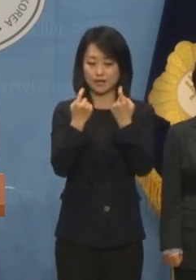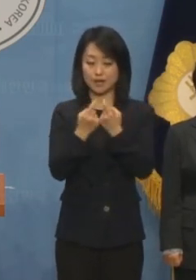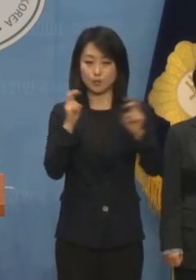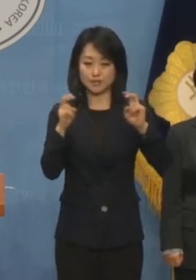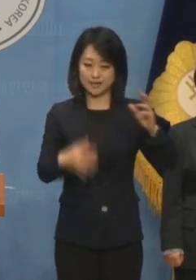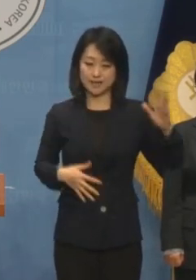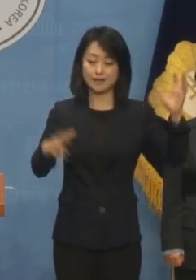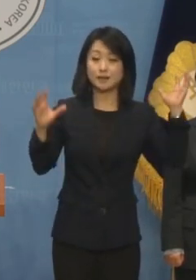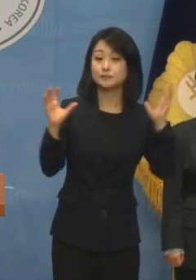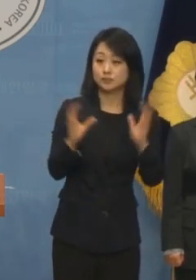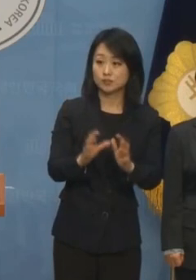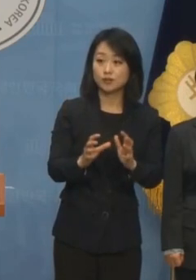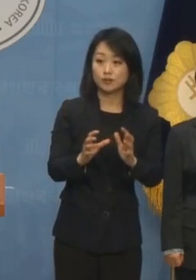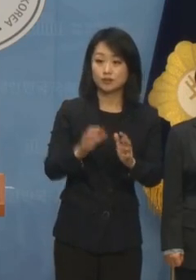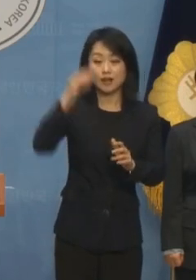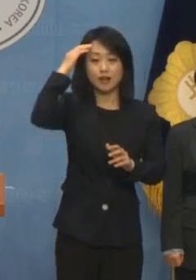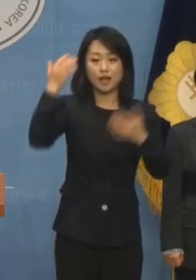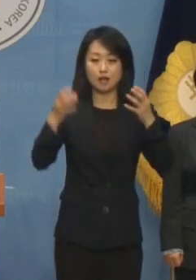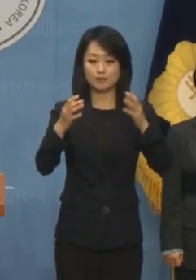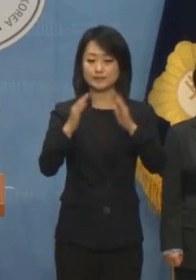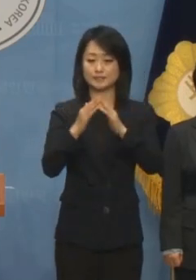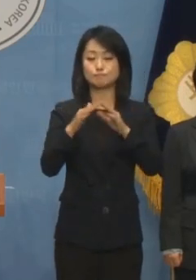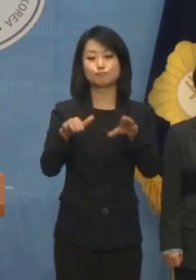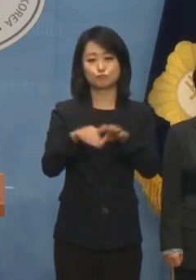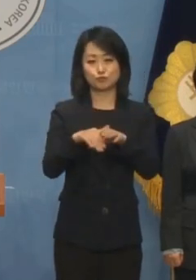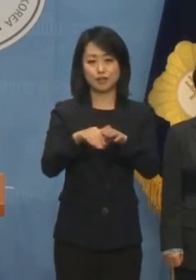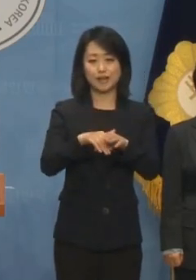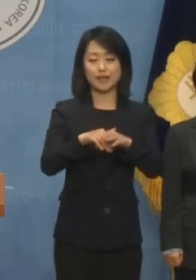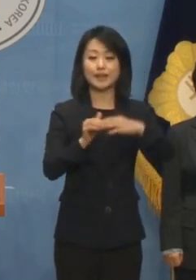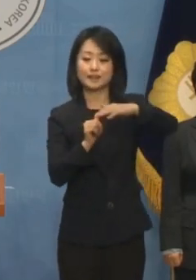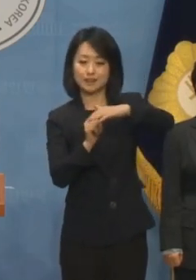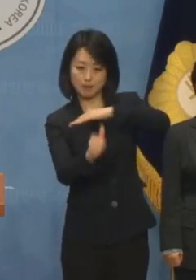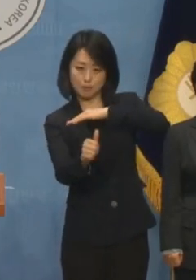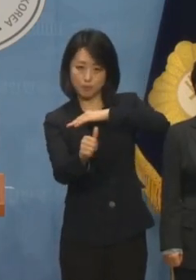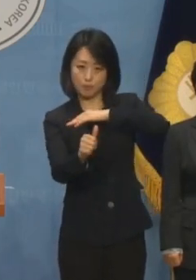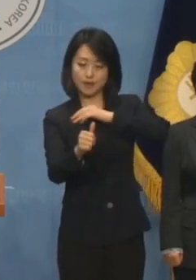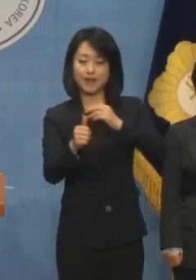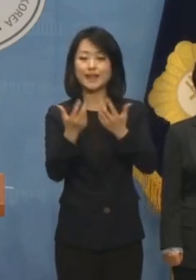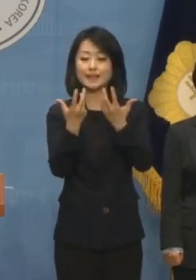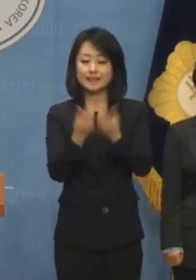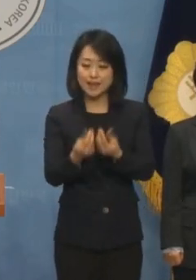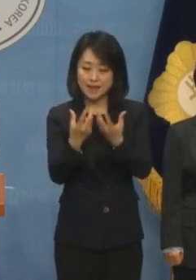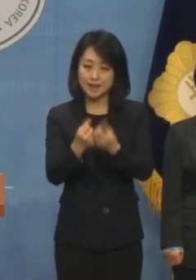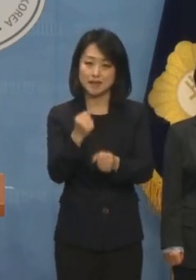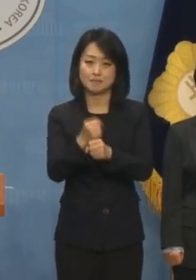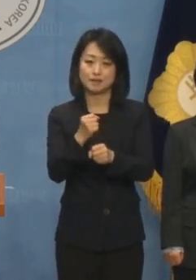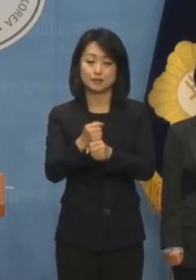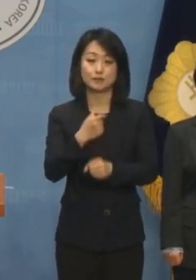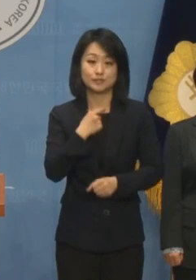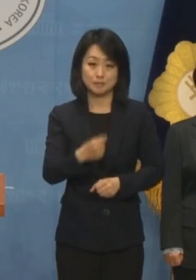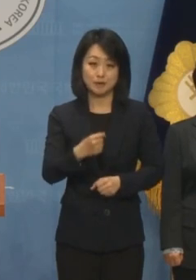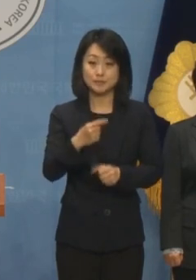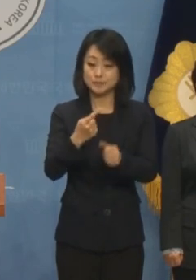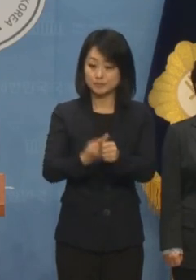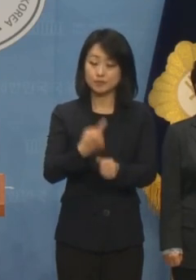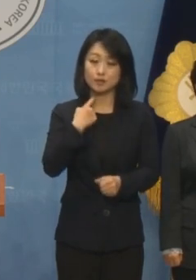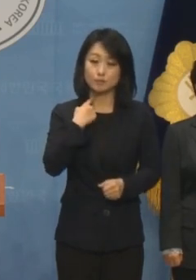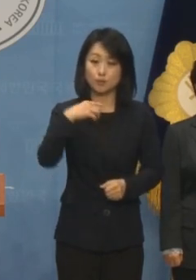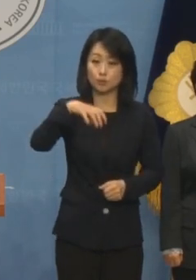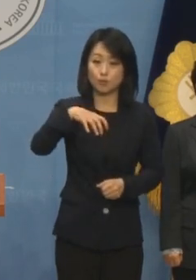힘을 합쳐서 대한민국 주거 문화의 대표적인 표준 사례를 만들어야 할 것입니다. 그래서 목동